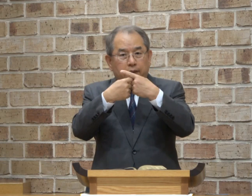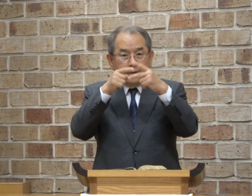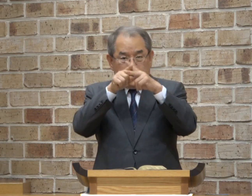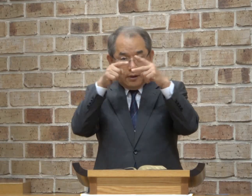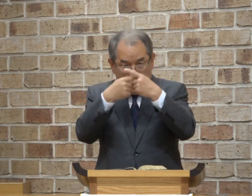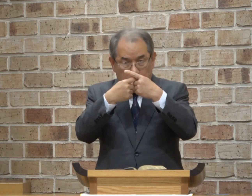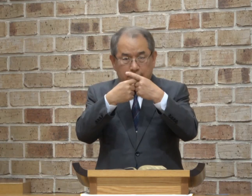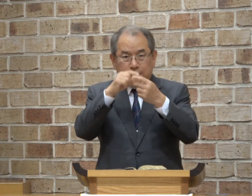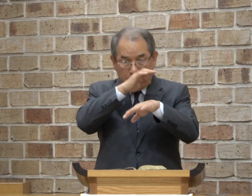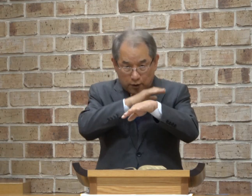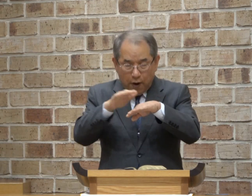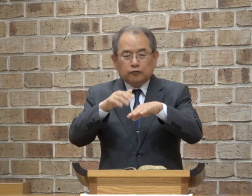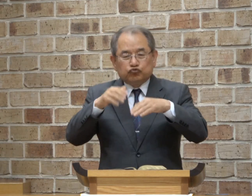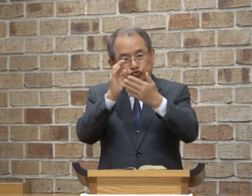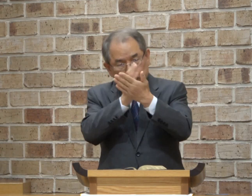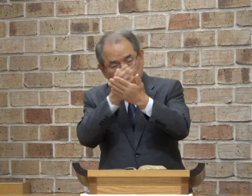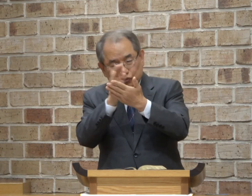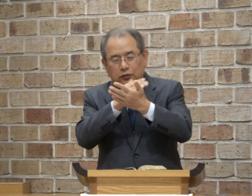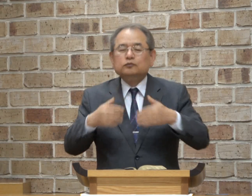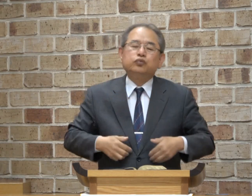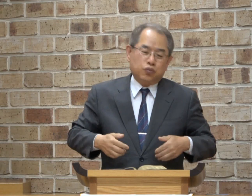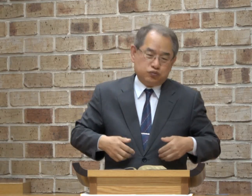성령 받는 것에서 확실한 이해가 필요합니다.